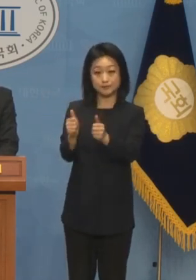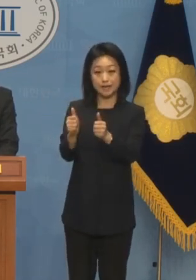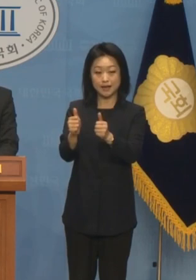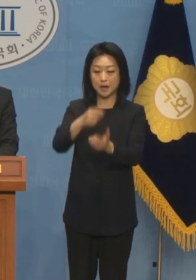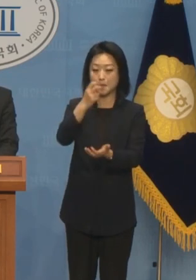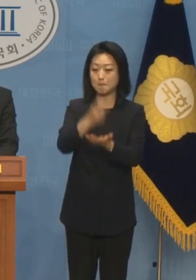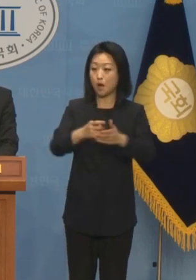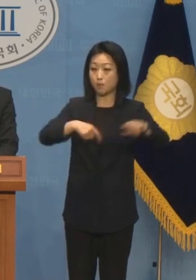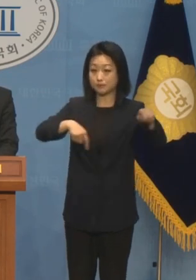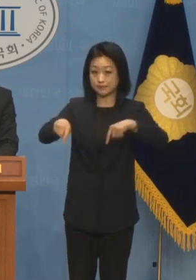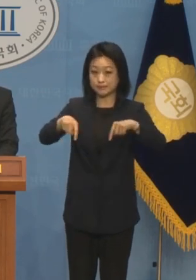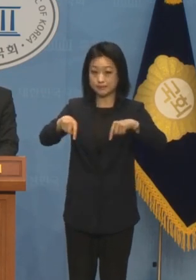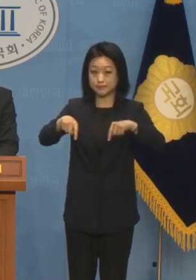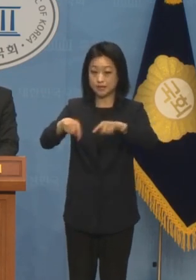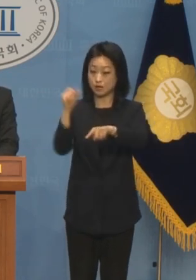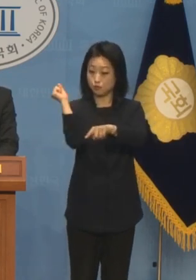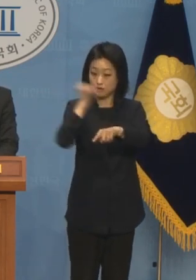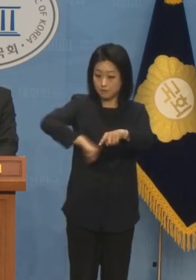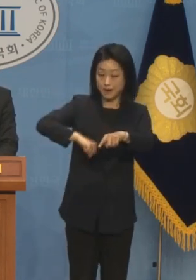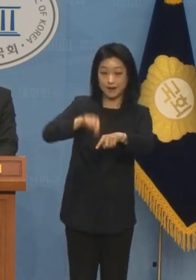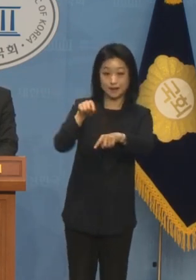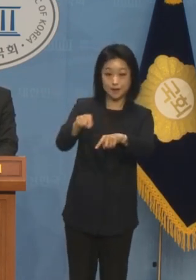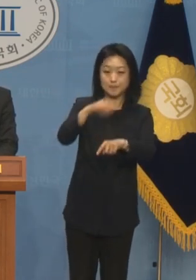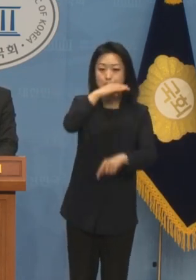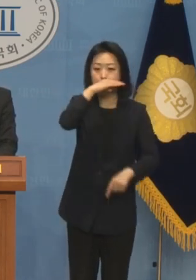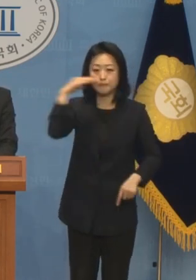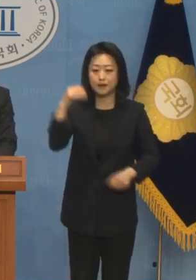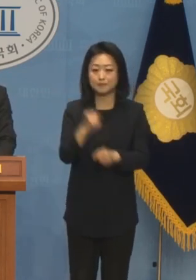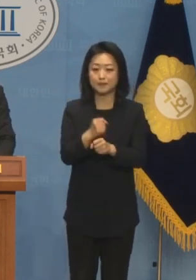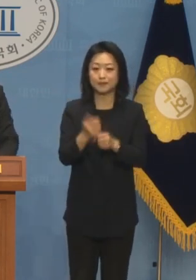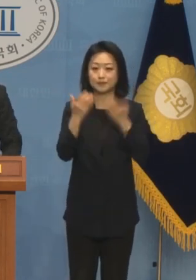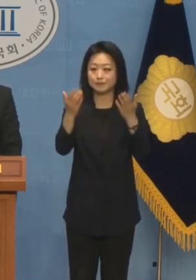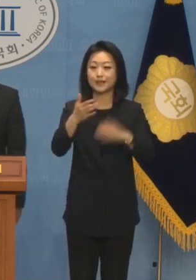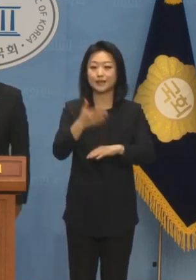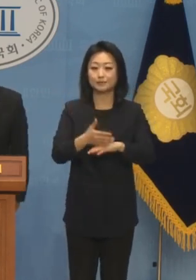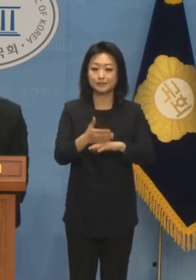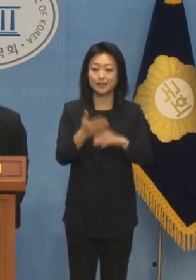법치주의에 반하는 수사 관행 바로 잡겠습니다. 감사합니다.